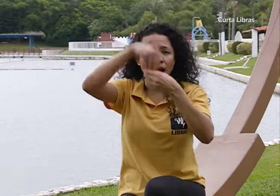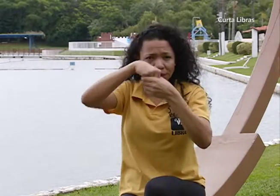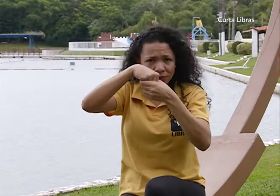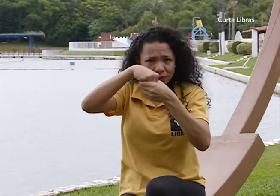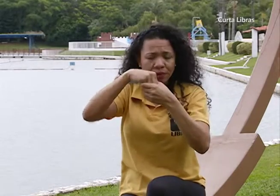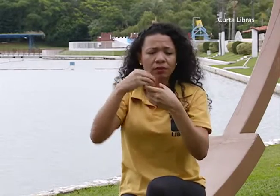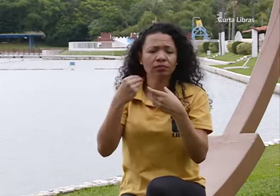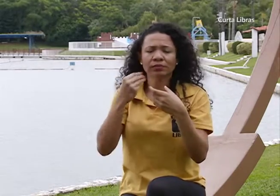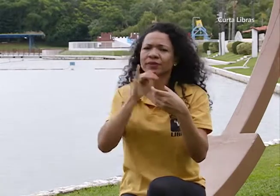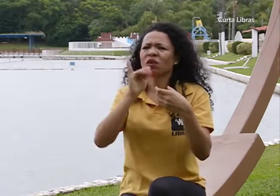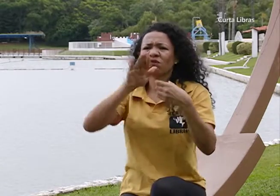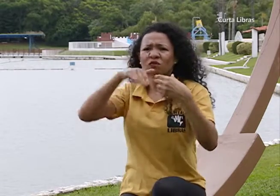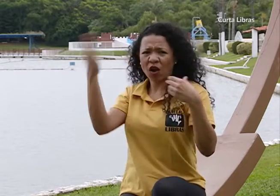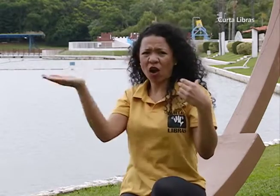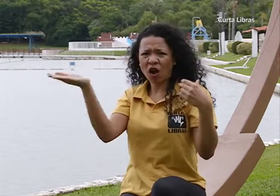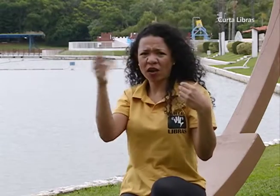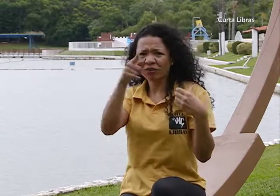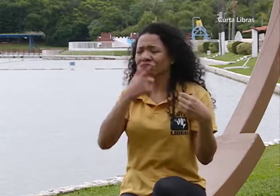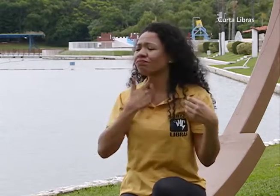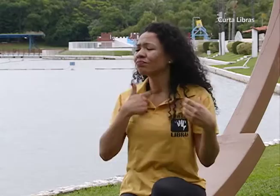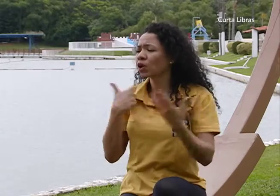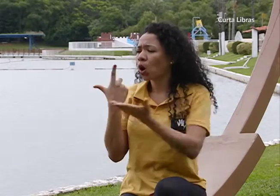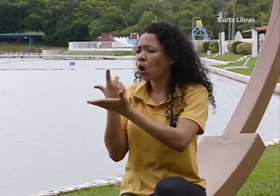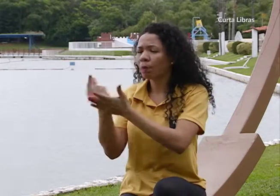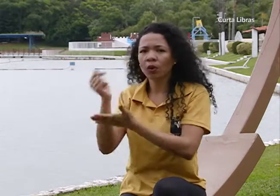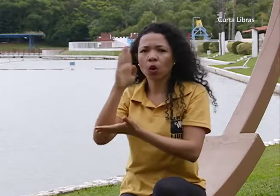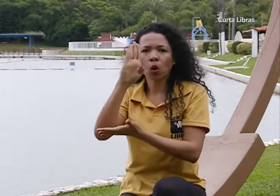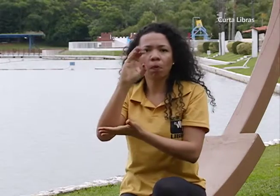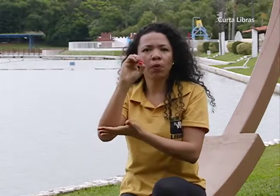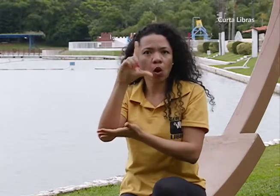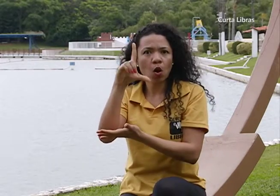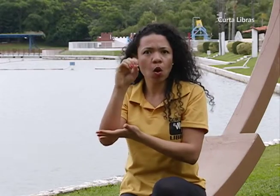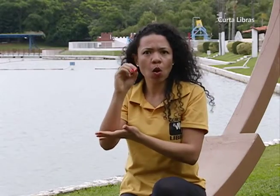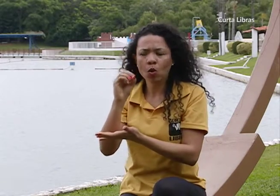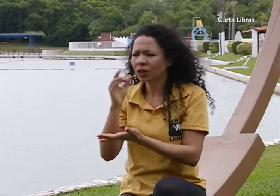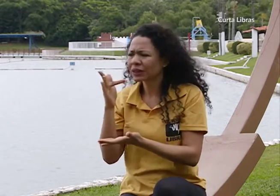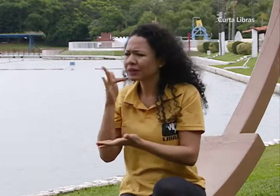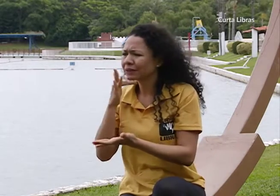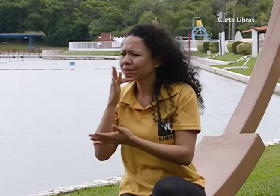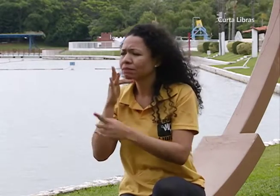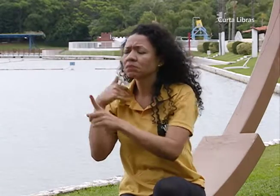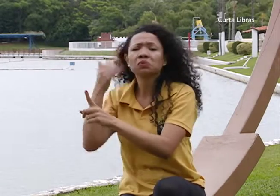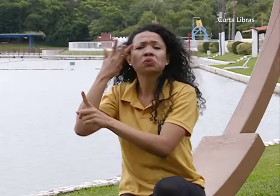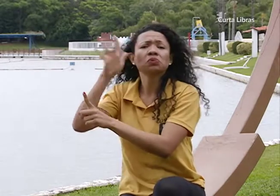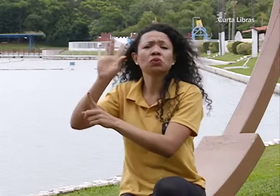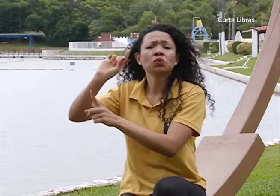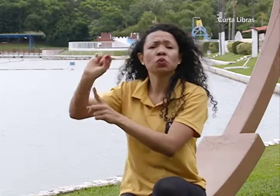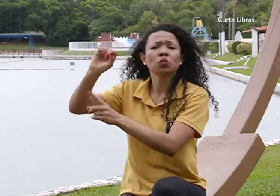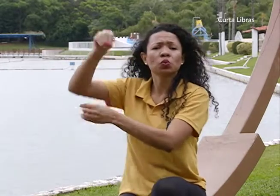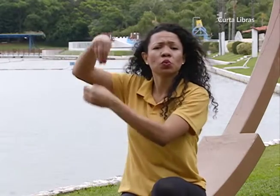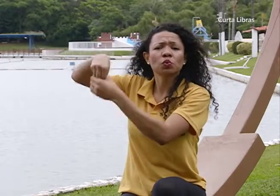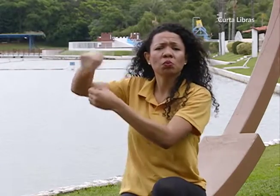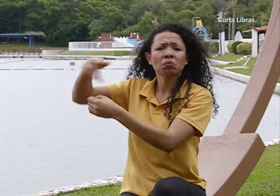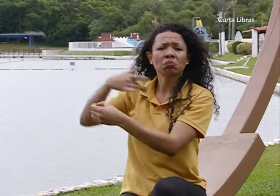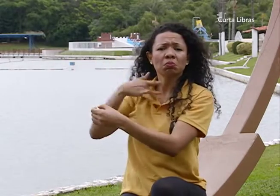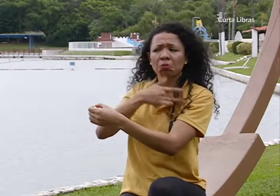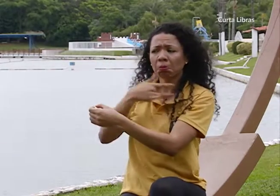Quando você está em casa e fica com vontade de comer um bolo, se for comprar fora, você não sabe qual a procedência do alimento, qual tipo